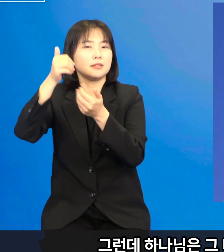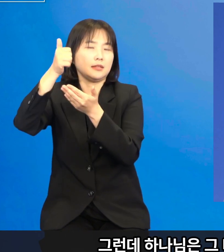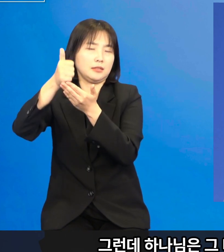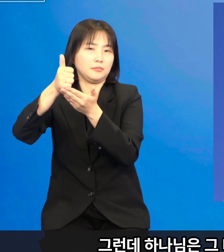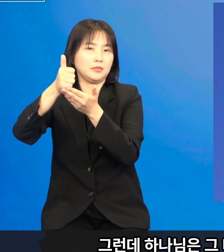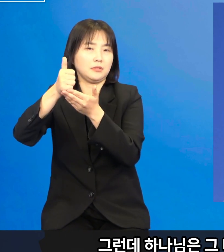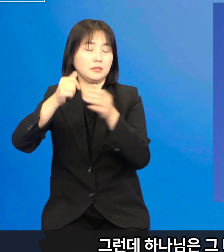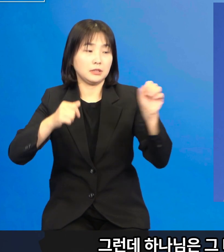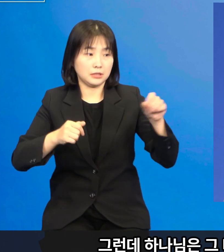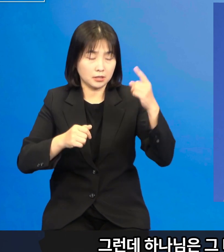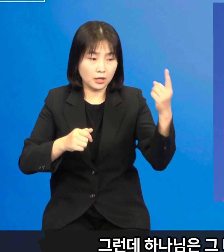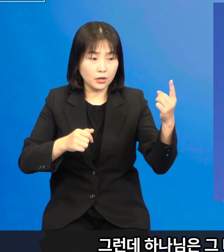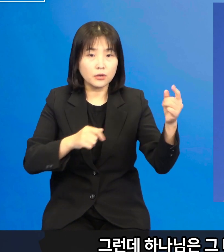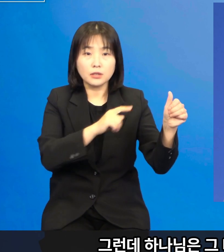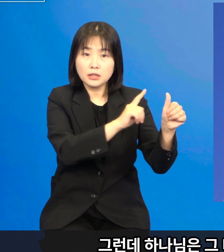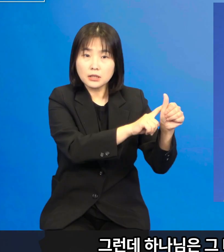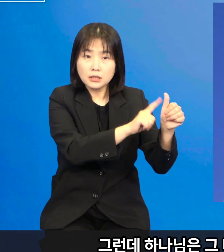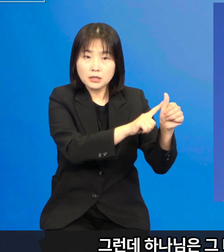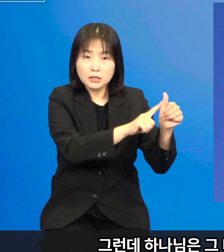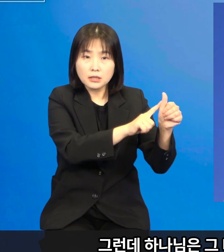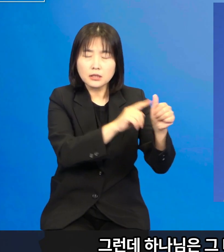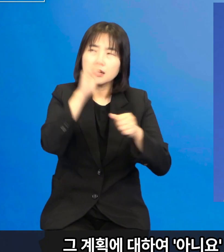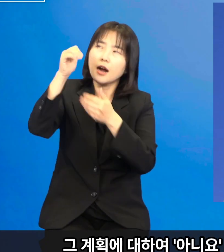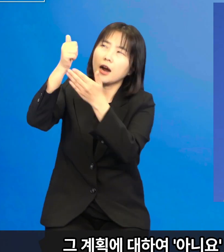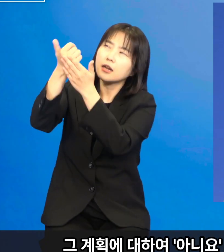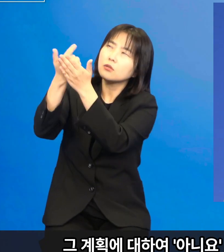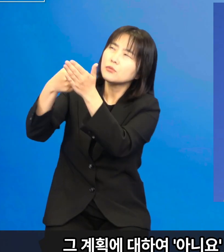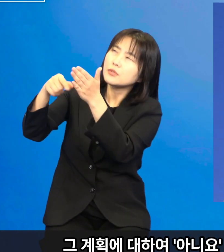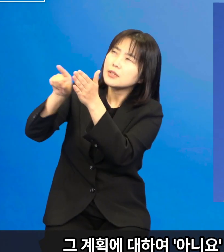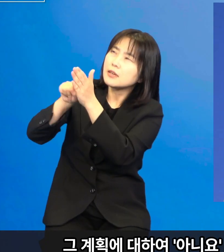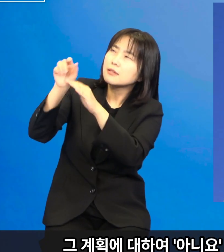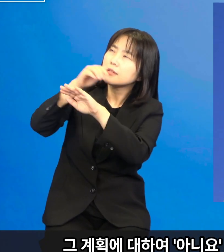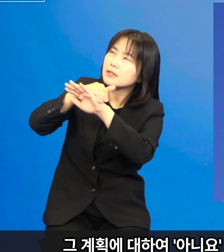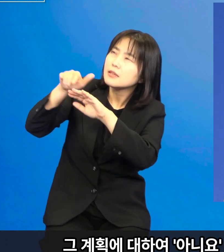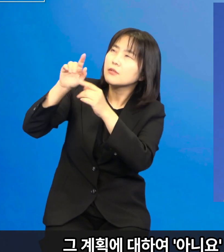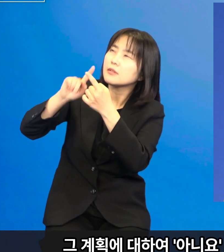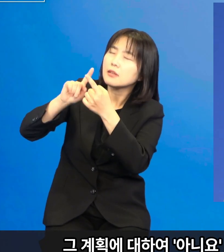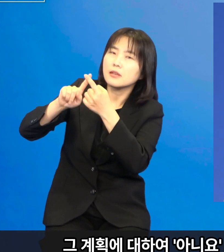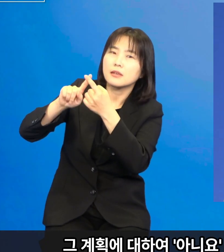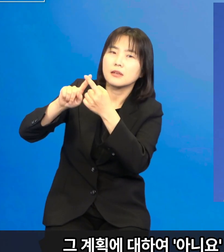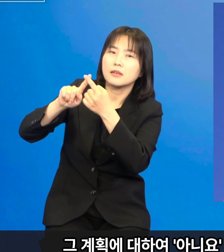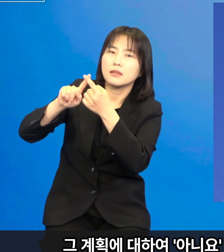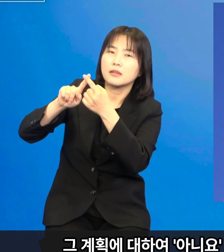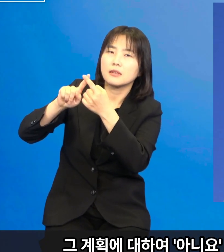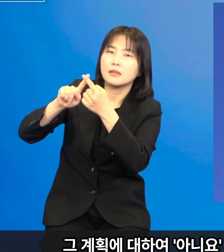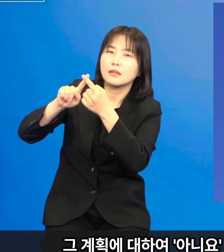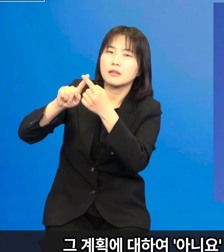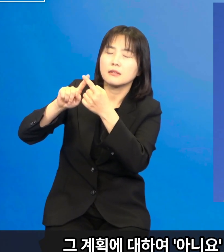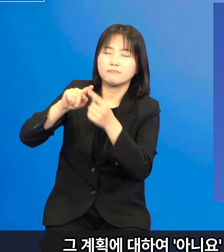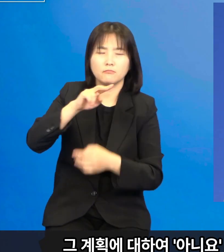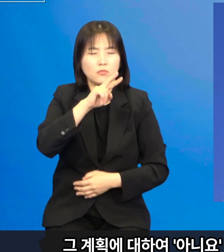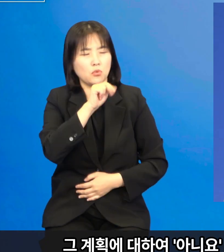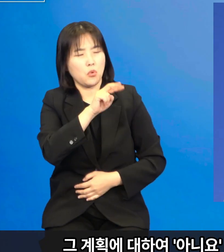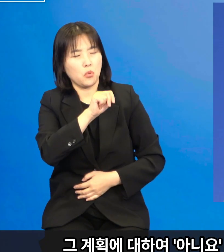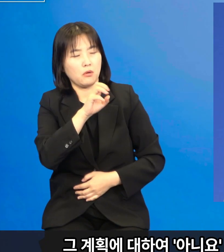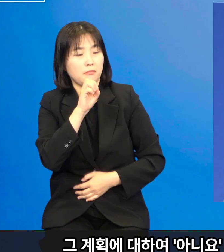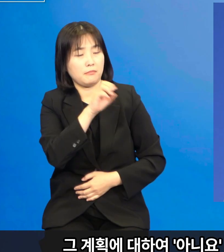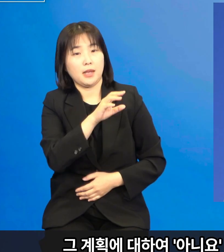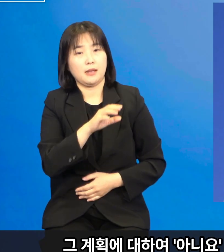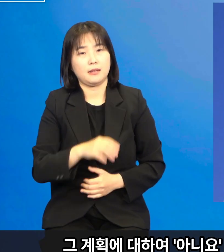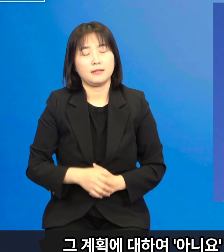그 다윗의 하나님을 위한 그 계획에 대하여 아니오라고 말씀을 하시는